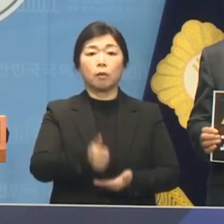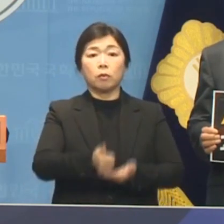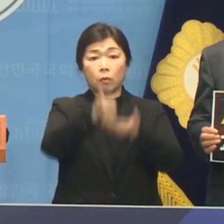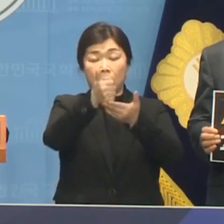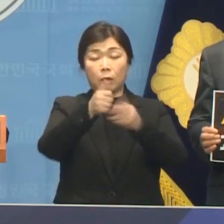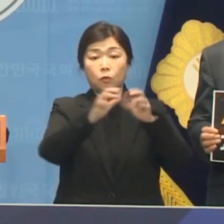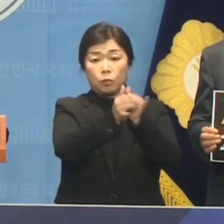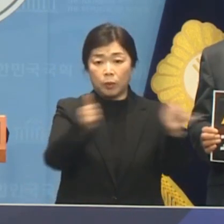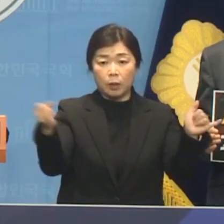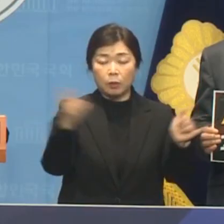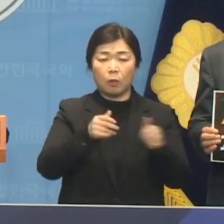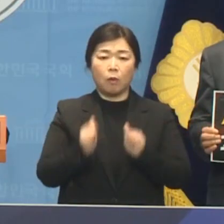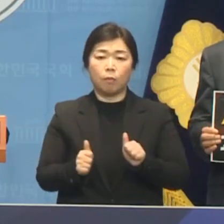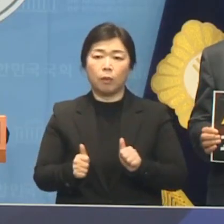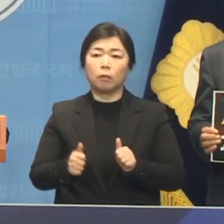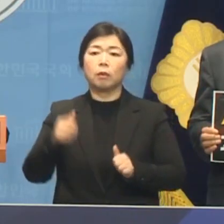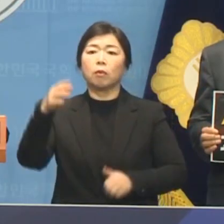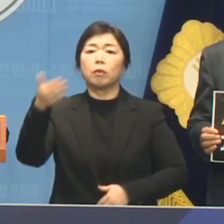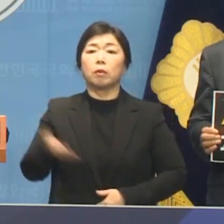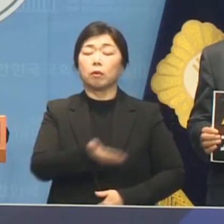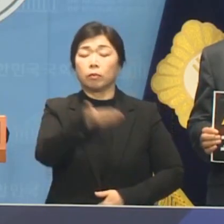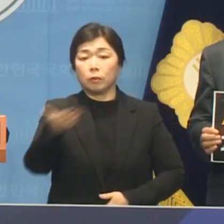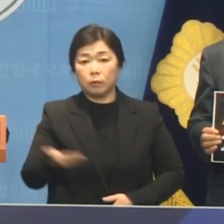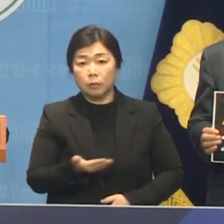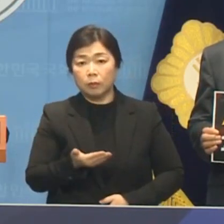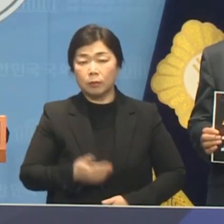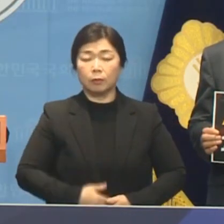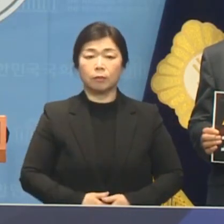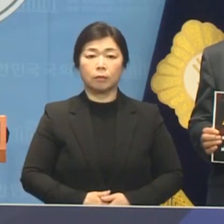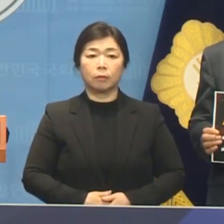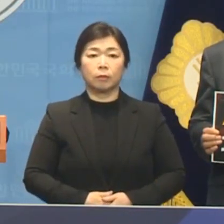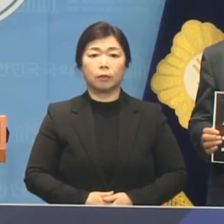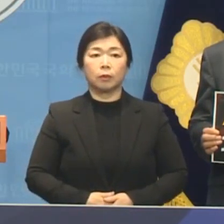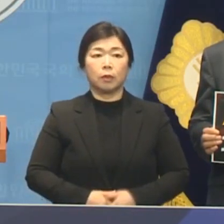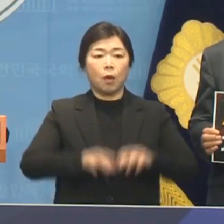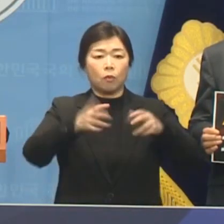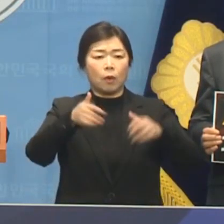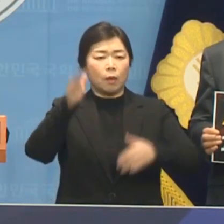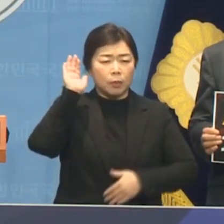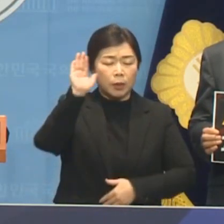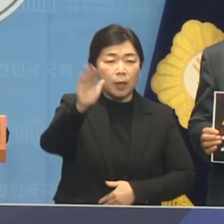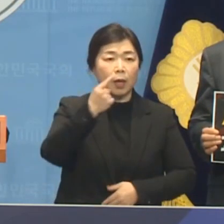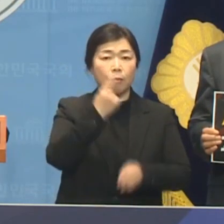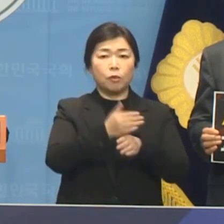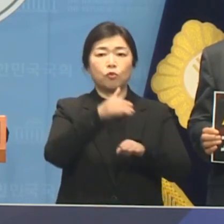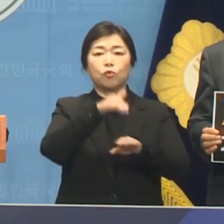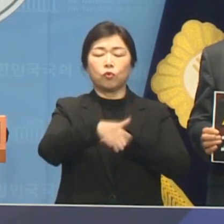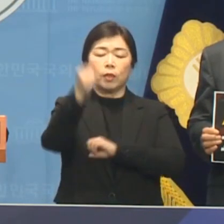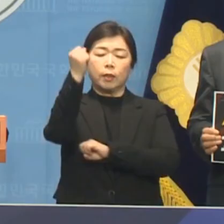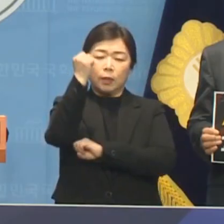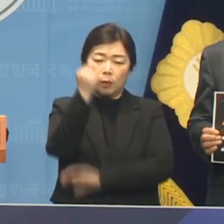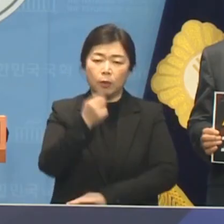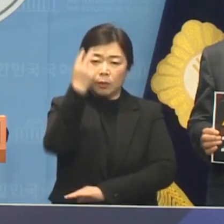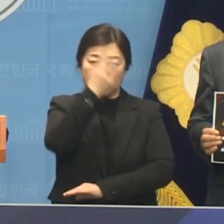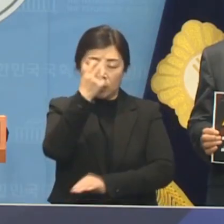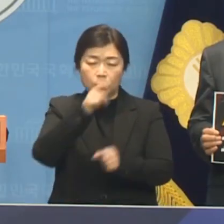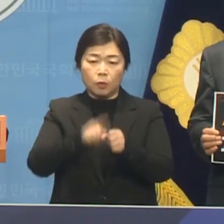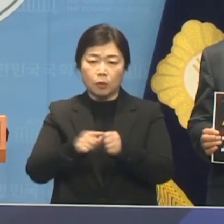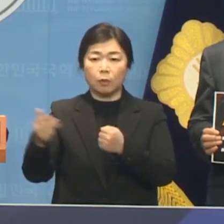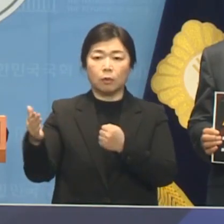재판관님들, 오늘 우리는 국가의 미래와 민주주의의 근본 원칙을 지키기 위해 이 자리에